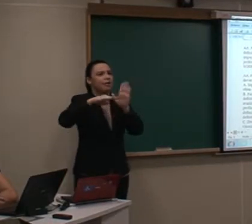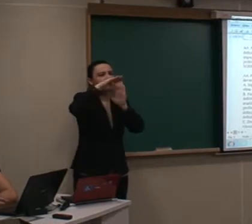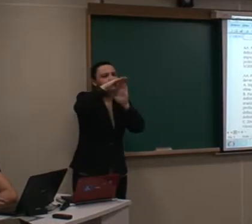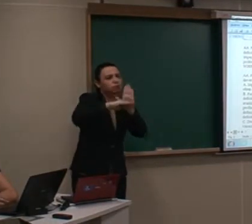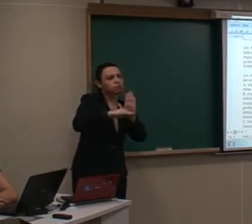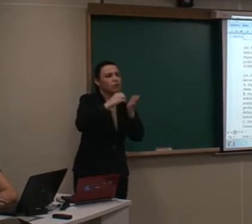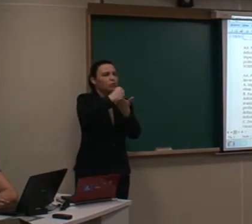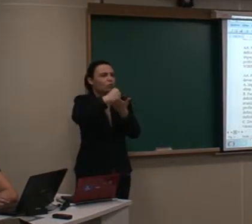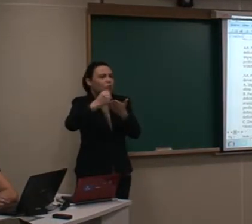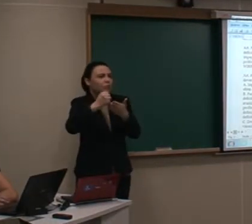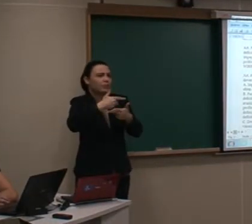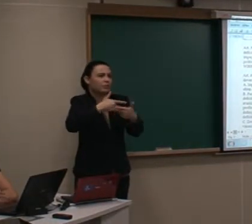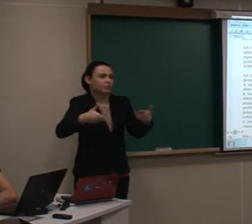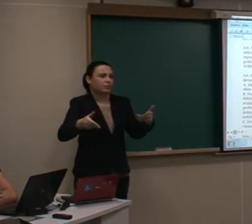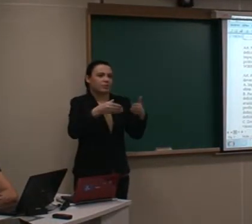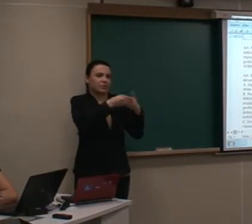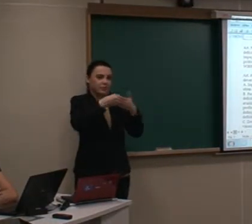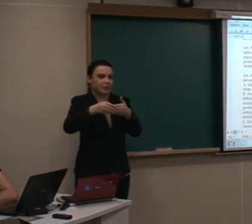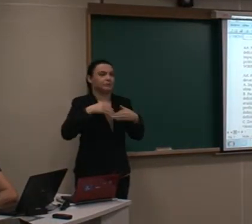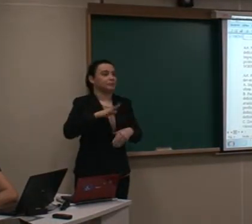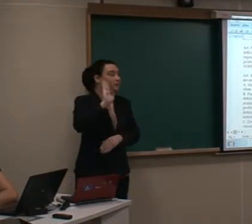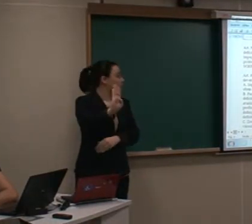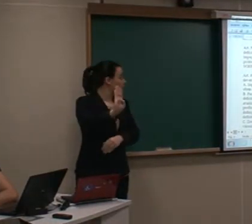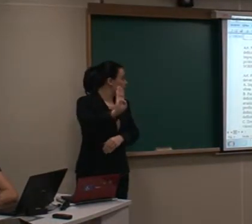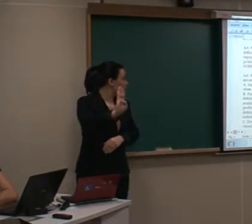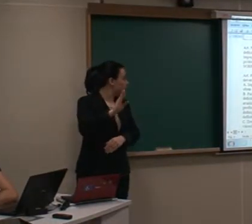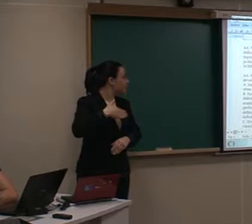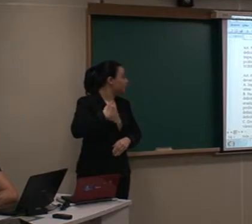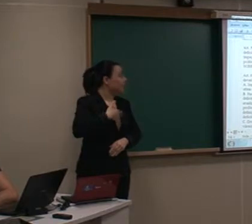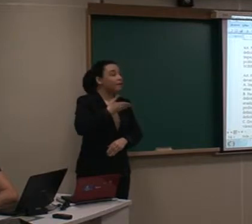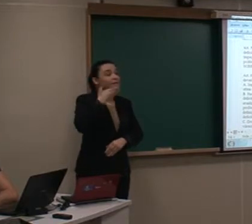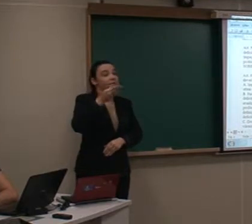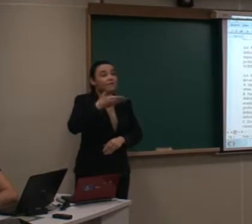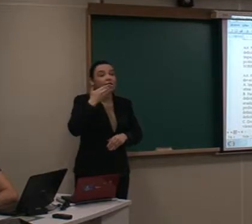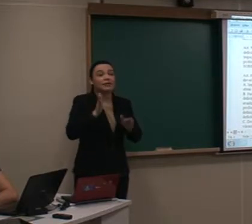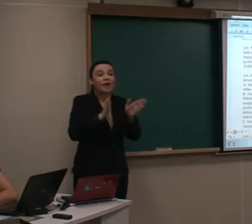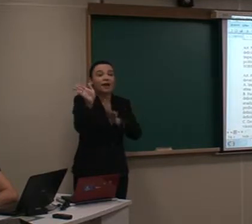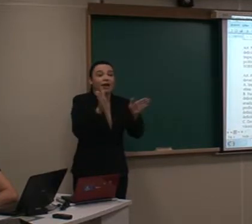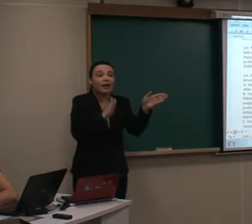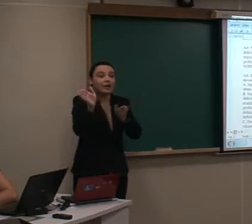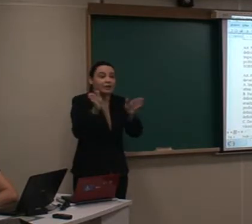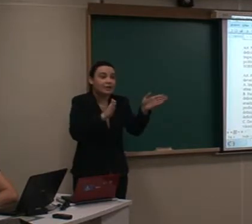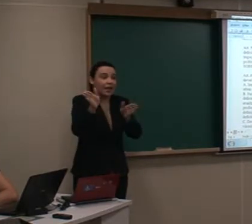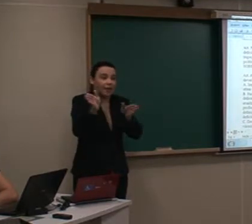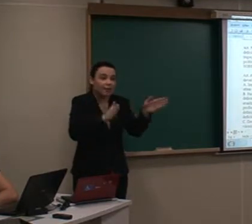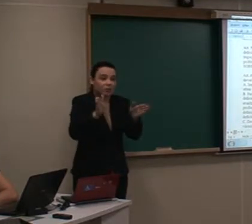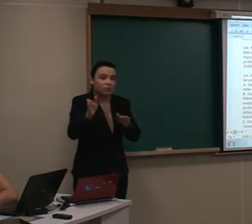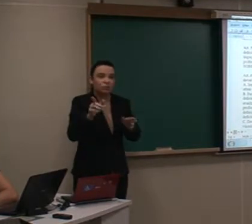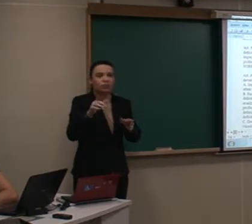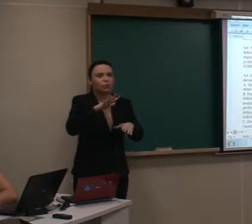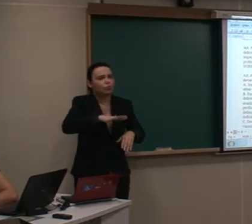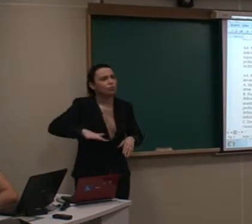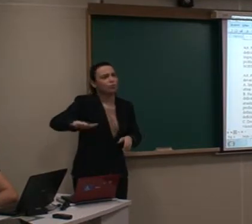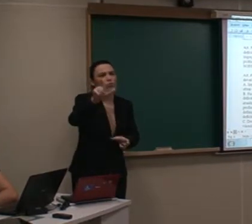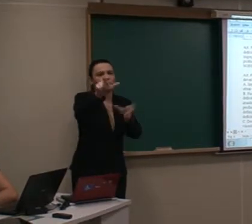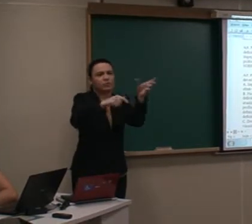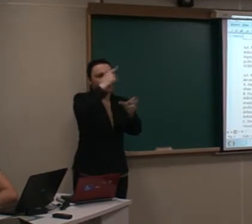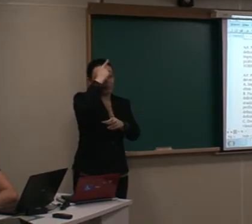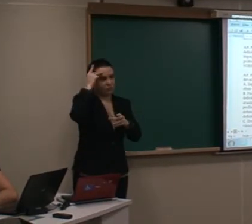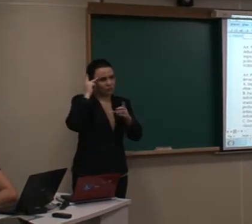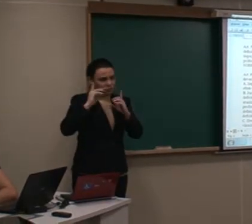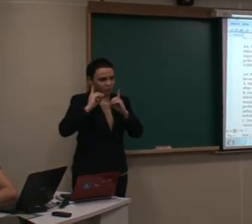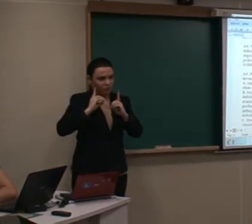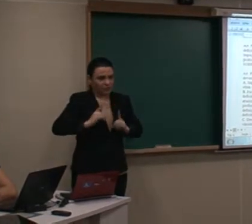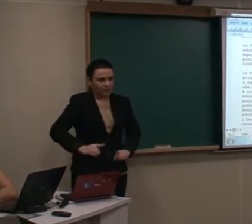referentes à temática. B. Facilitar o acesso à rede de entidades que atuam na área da pessoa com